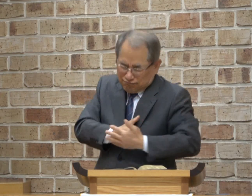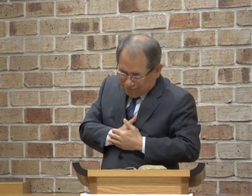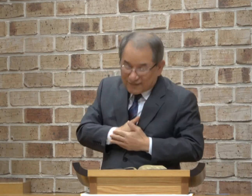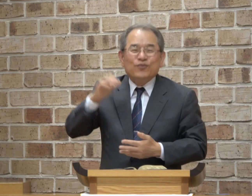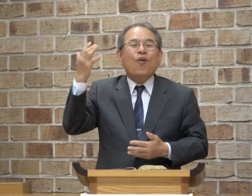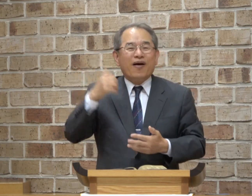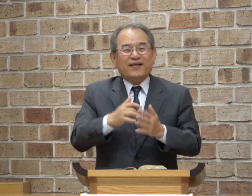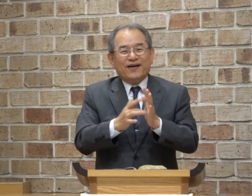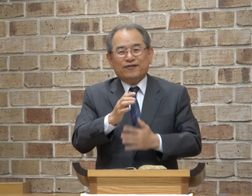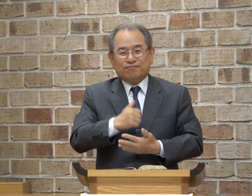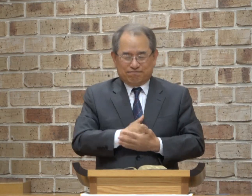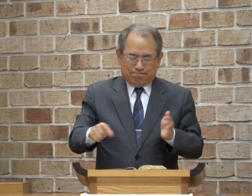예수를 받게 되었습니다.